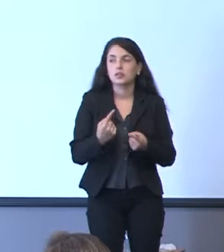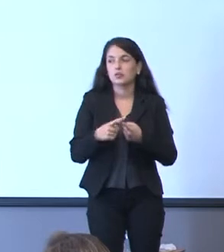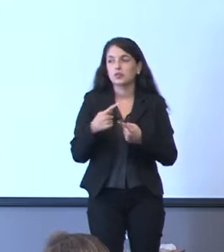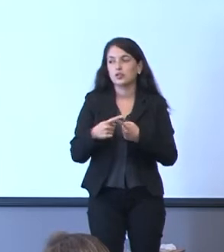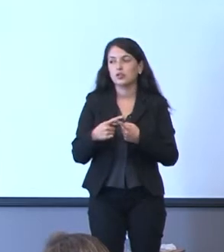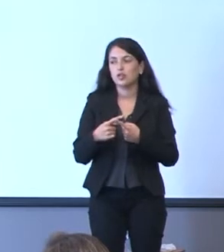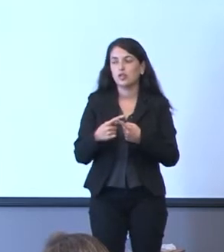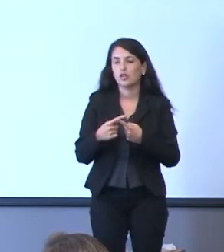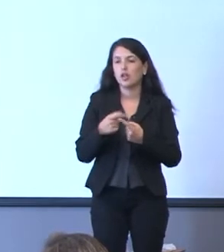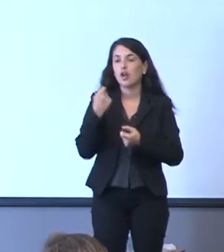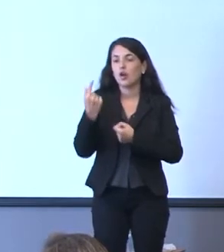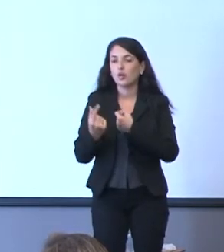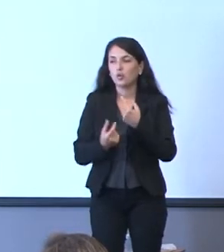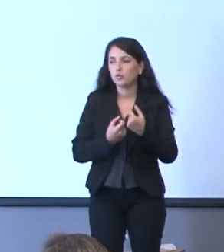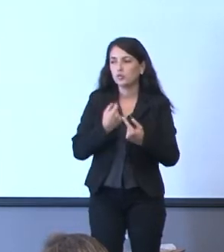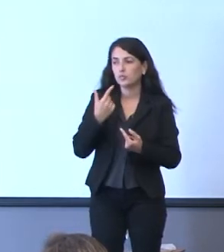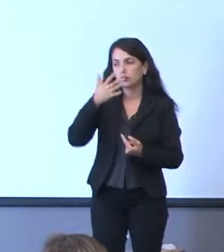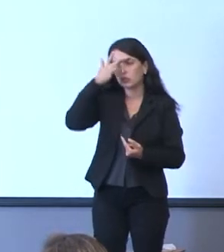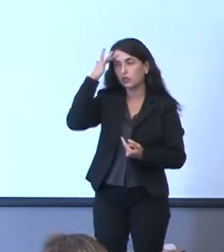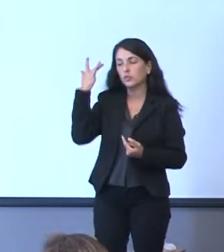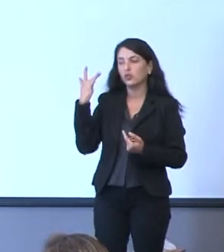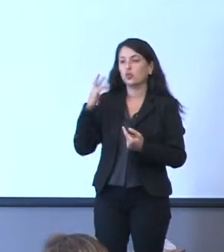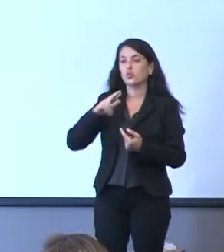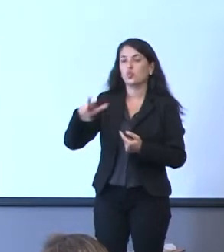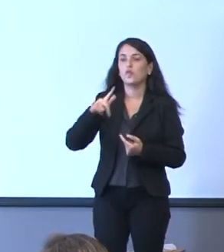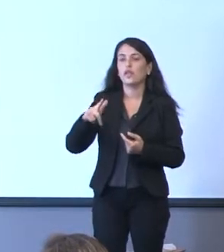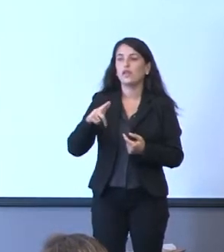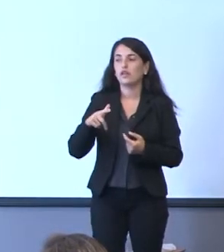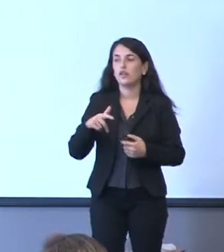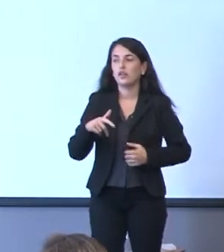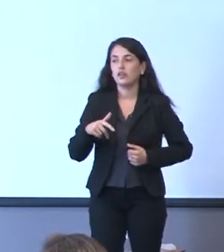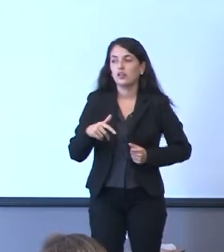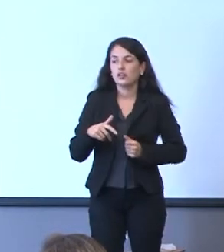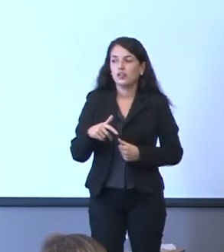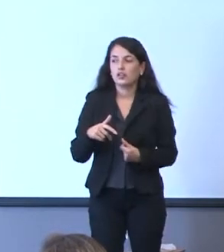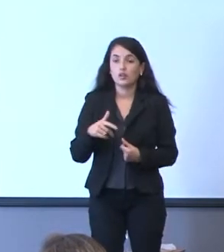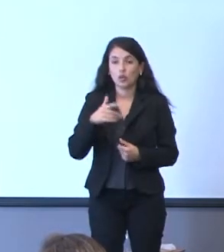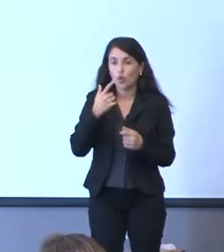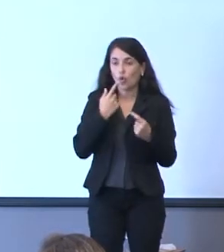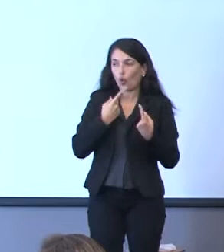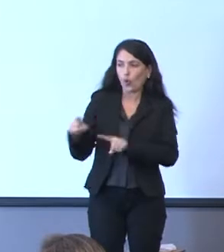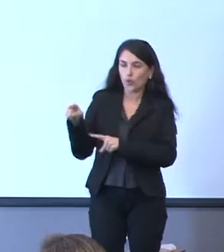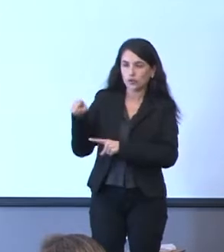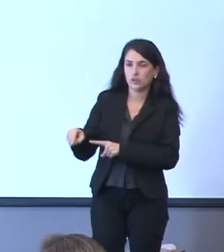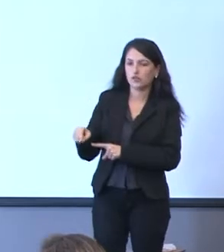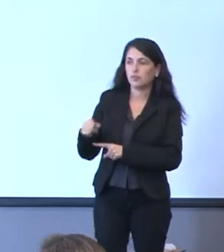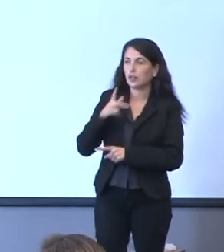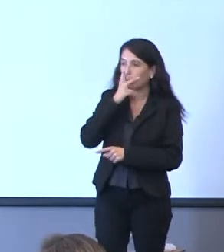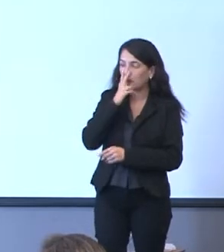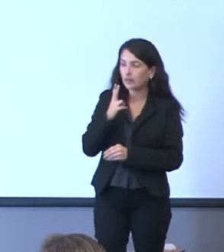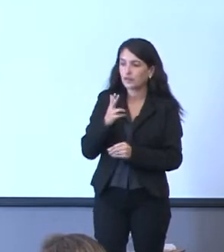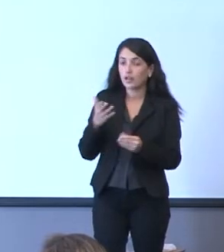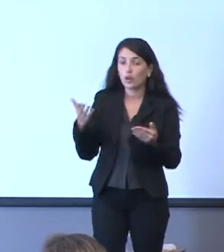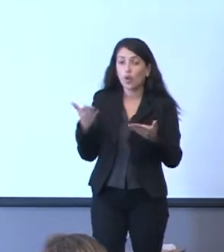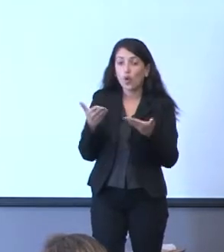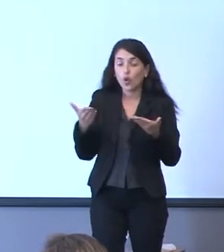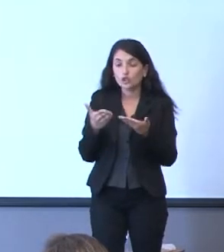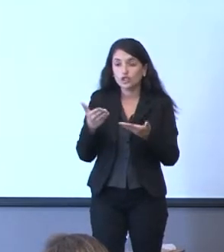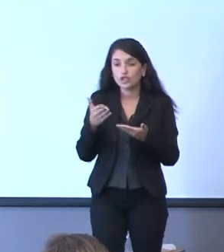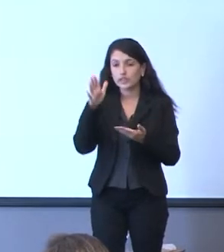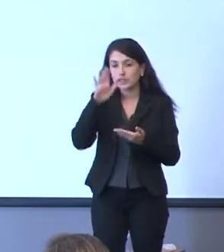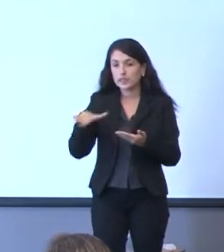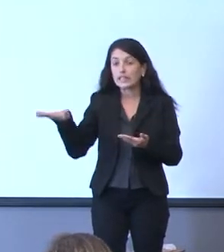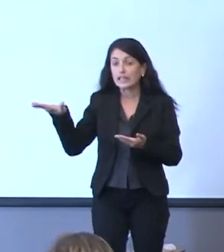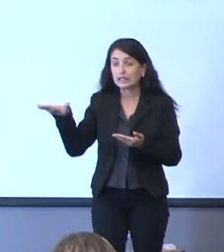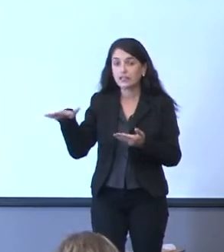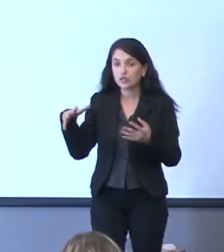agressividade que a gente ouve, em geral, não é contra uma pessoa que tem deficiência ou não. As crianças, hoje em dia, elas vêm de